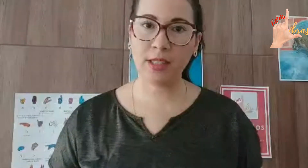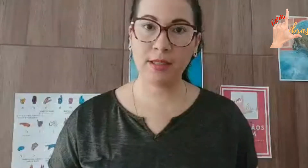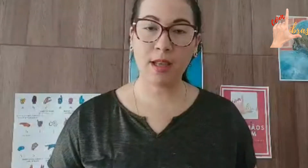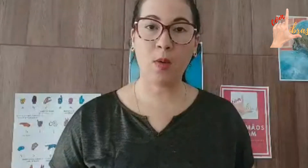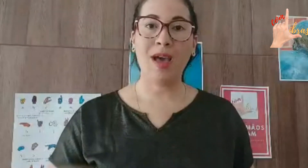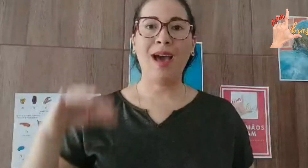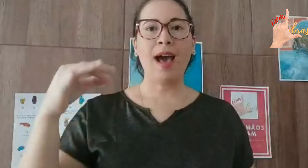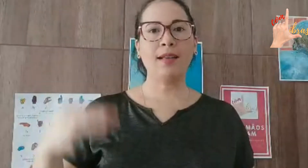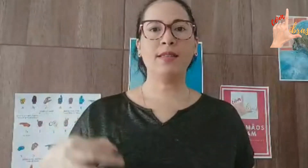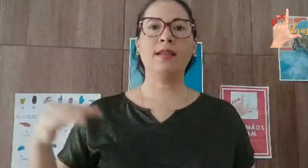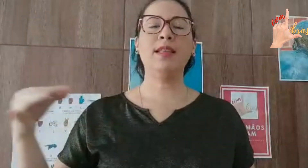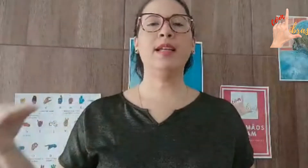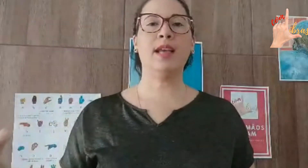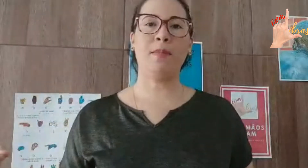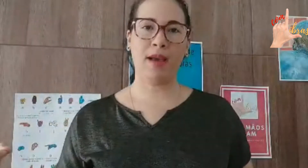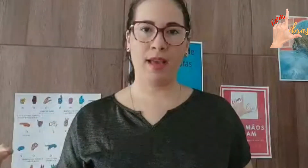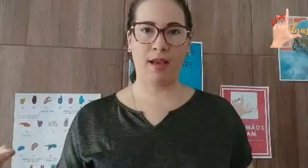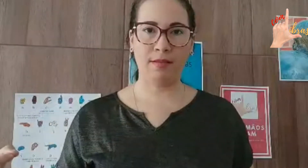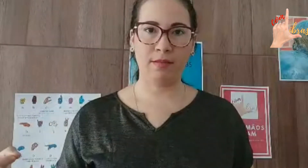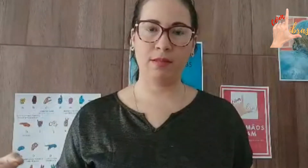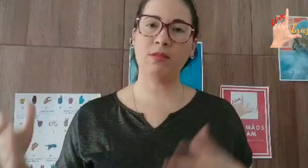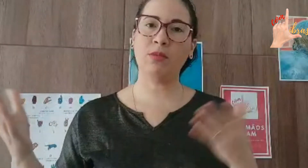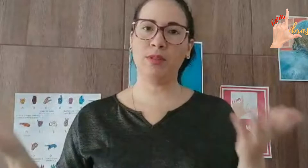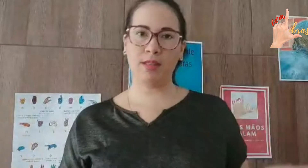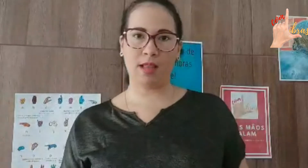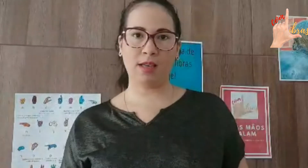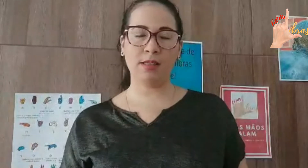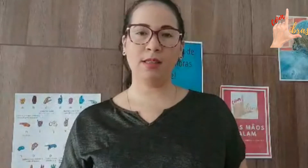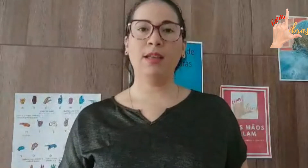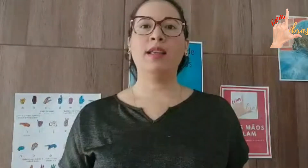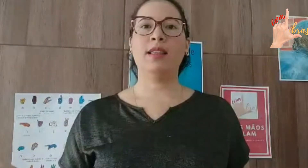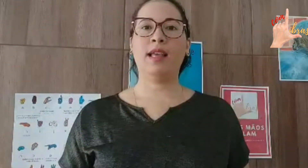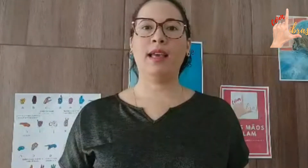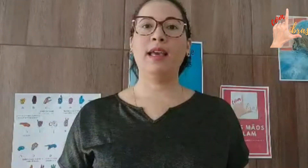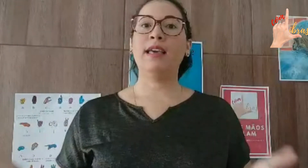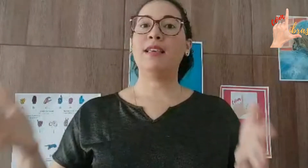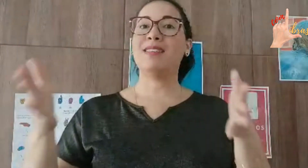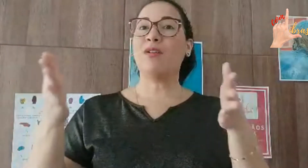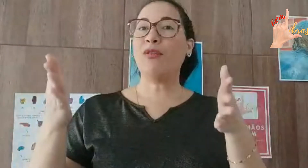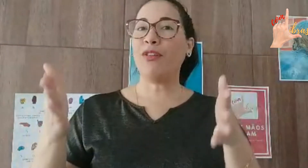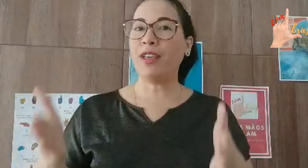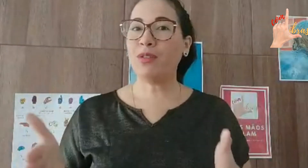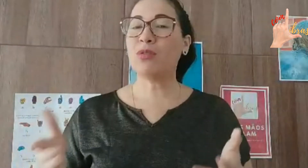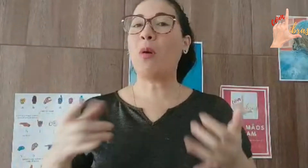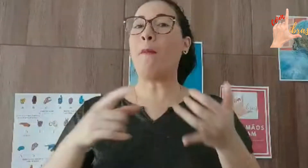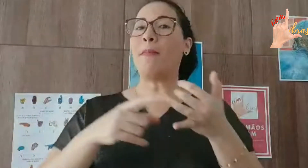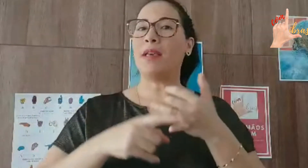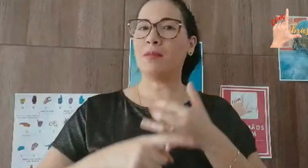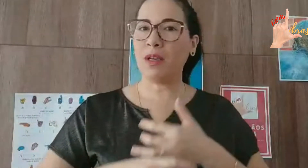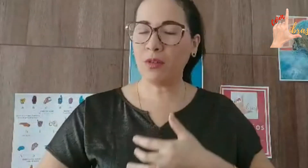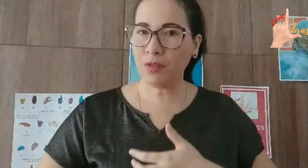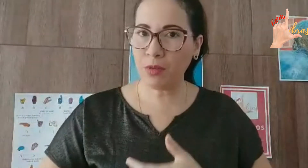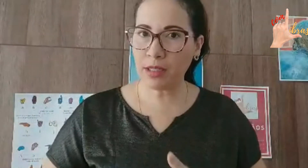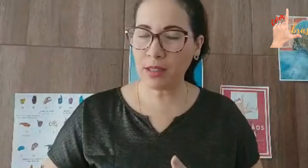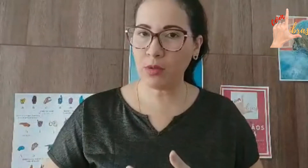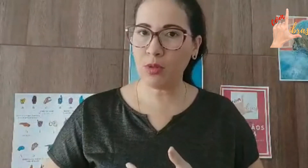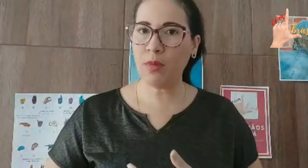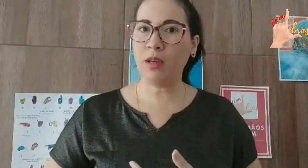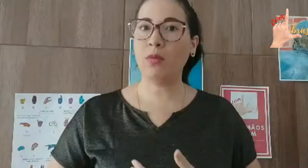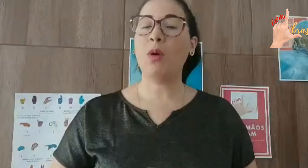atenção. Acender e apagar são dois sinais, né, que são feitos com a mesma configuração de mão,